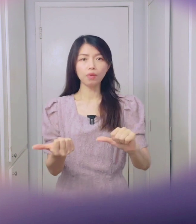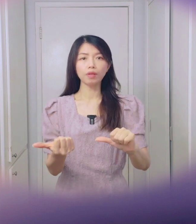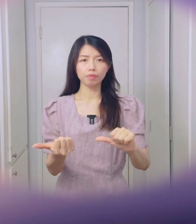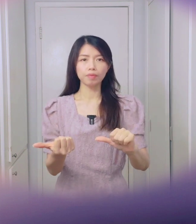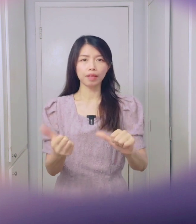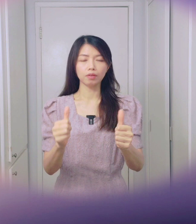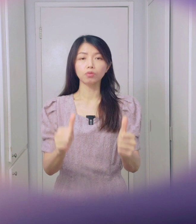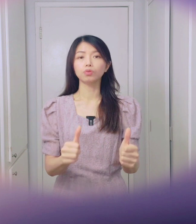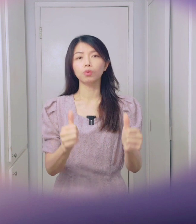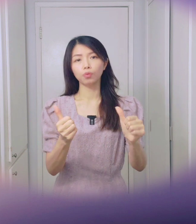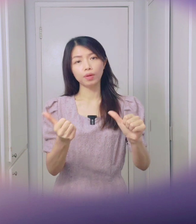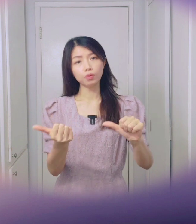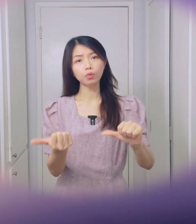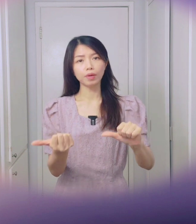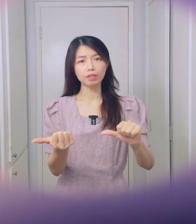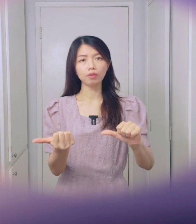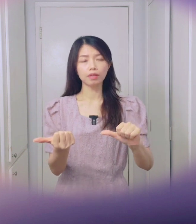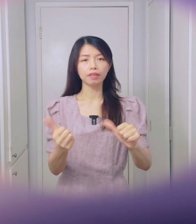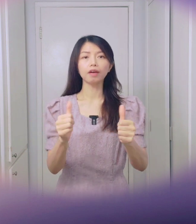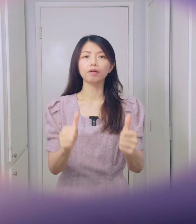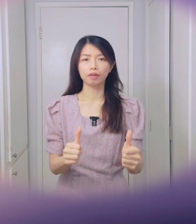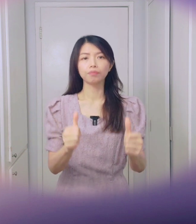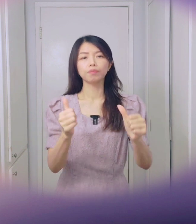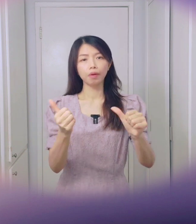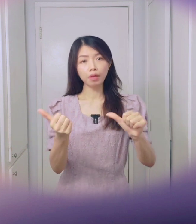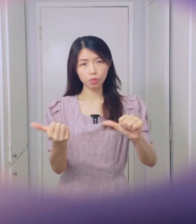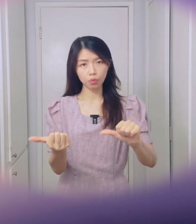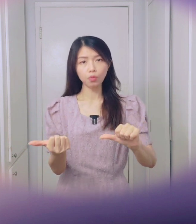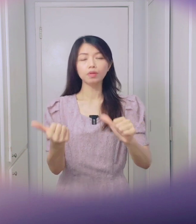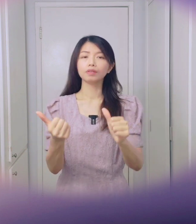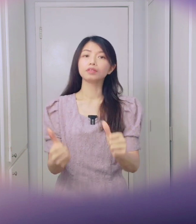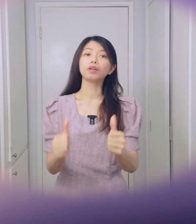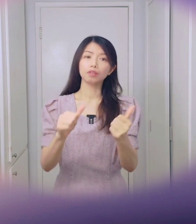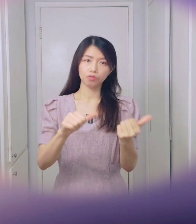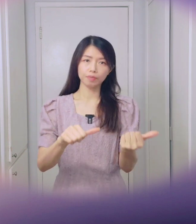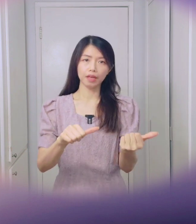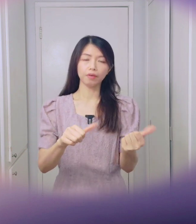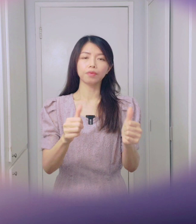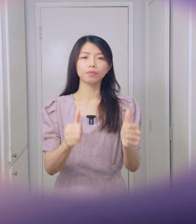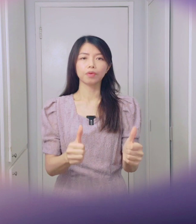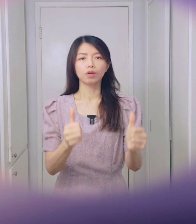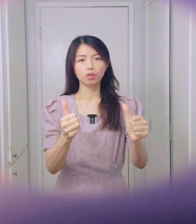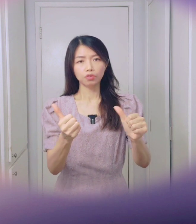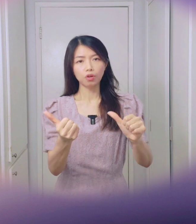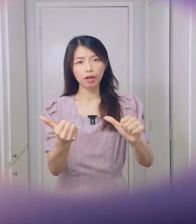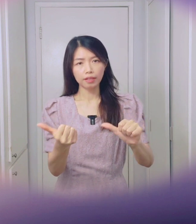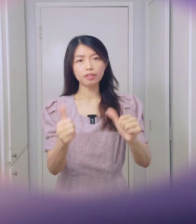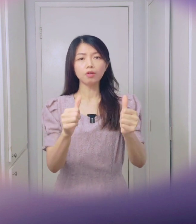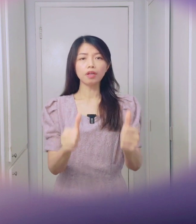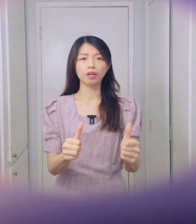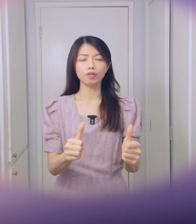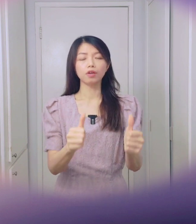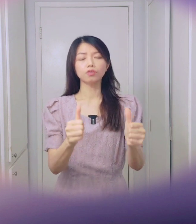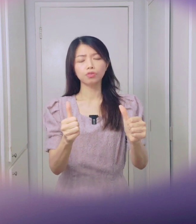왼쪽 상관없습니다. 전 주로 왼쪽으로 많이 쓰러뜨리는데요. 편한 쪽으로 쓰러뜨려 주시면 돼요.